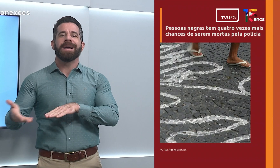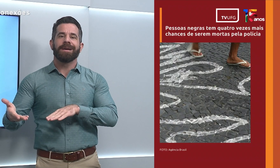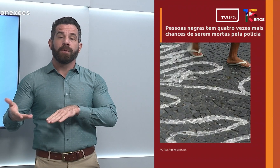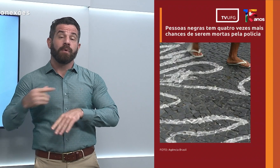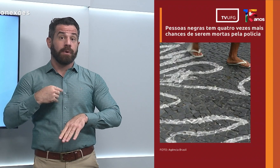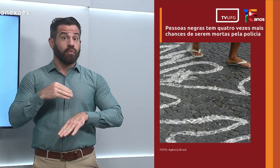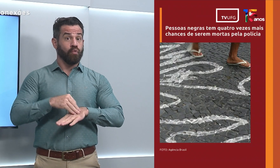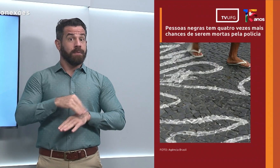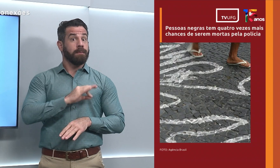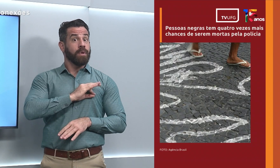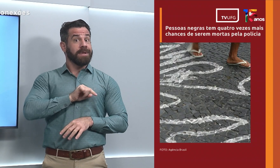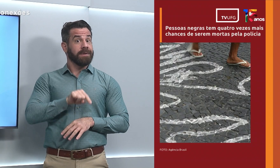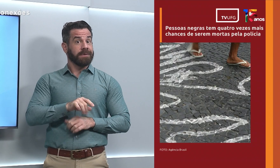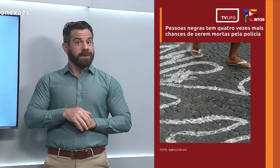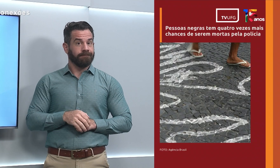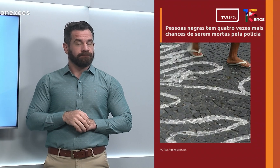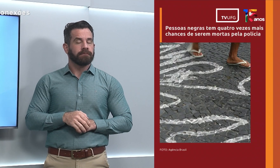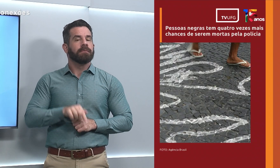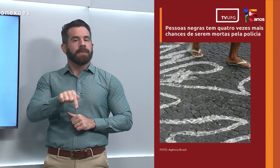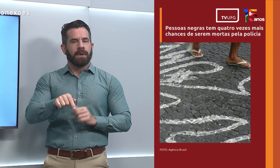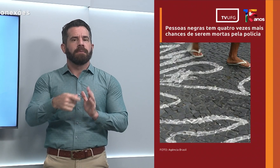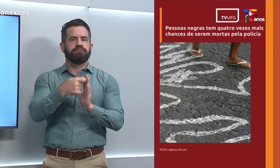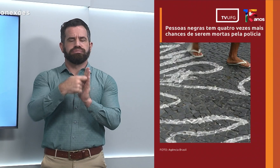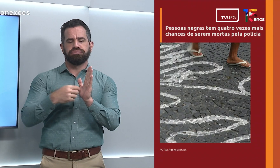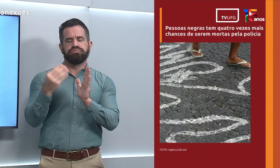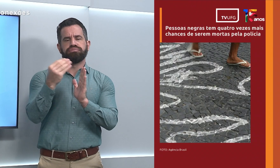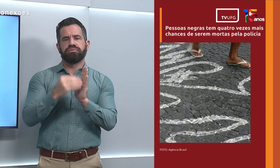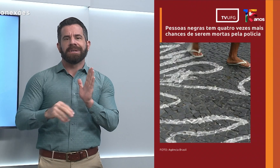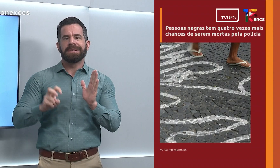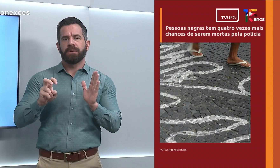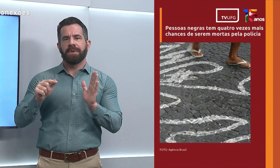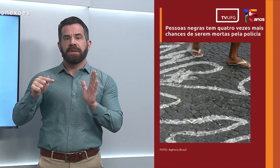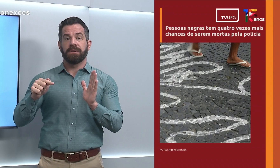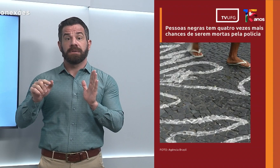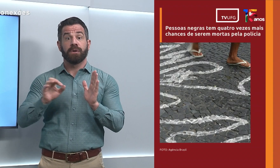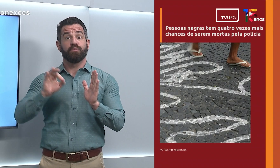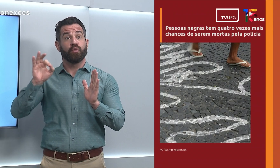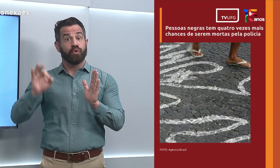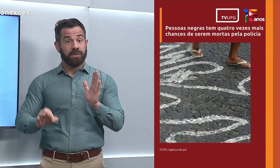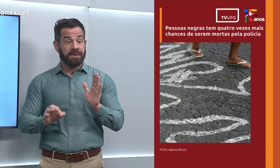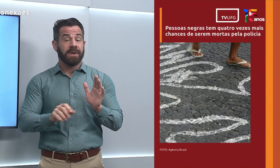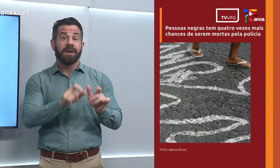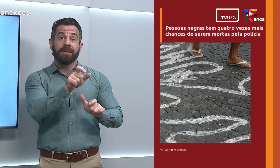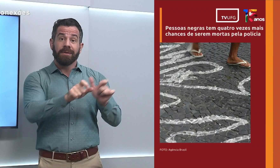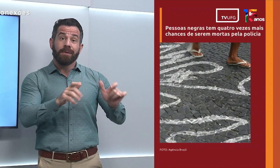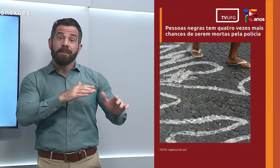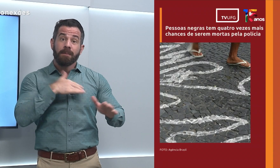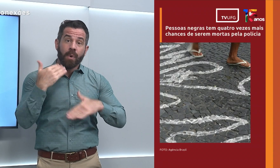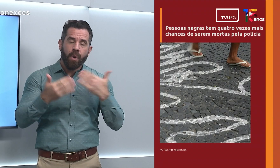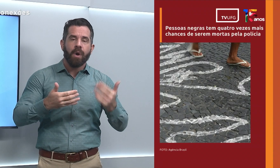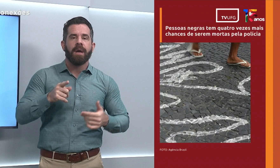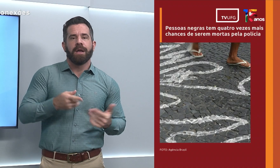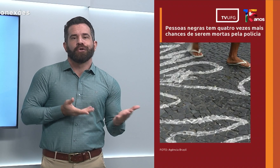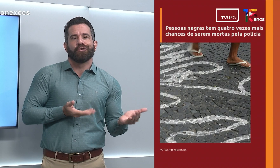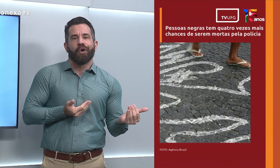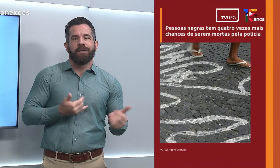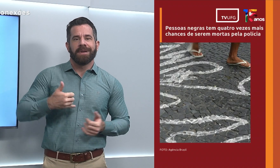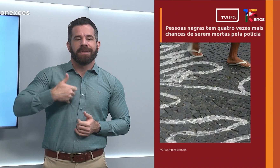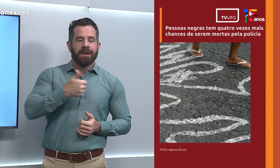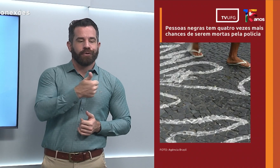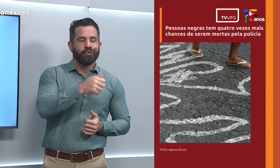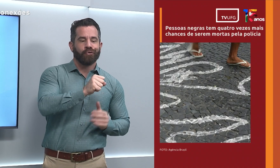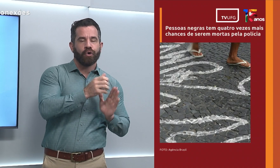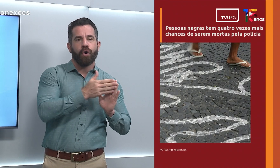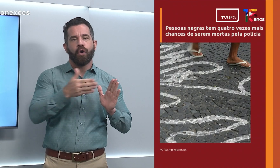boletim também destaca que 57% dos mortos eram jovens com idades entre 18